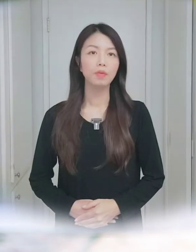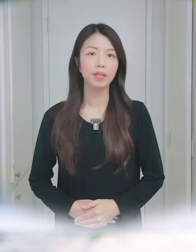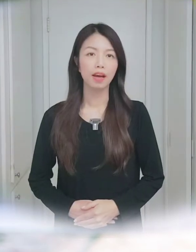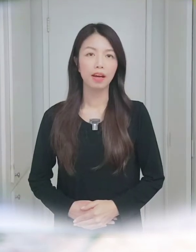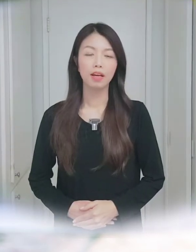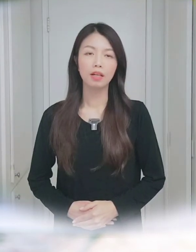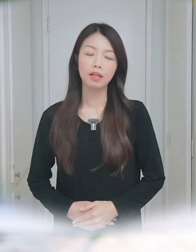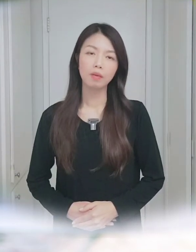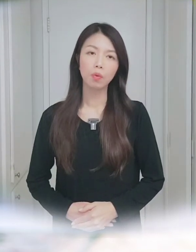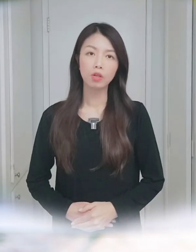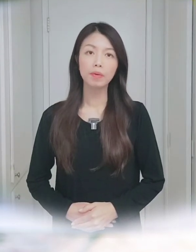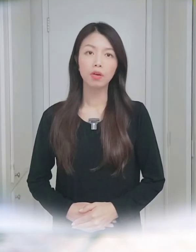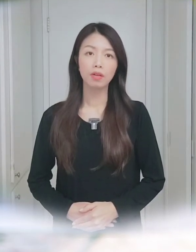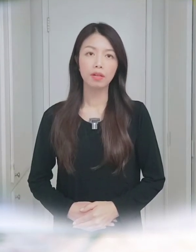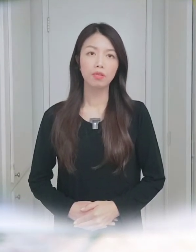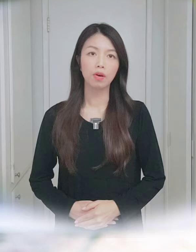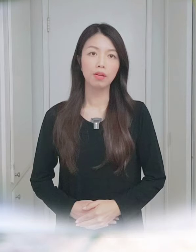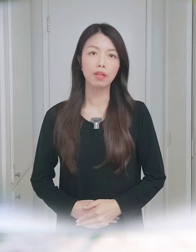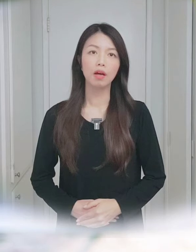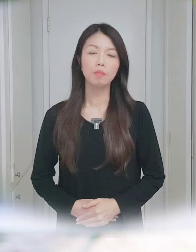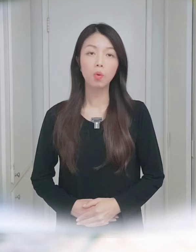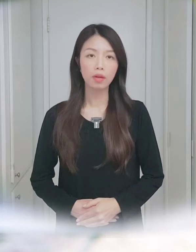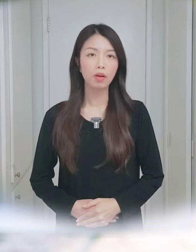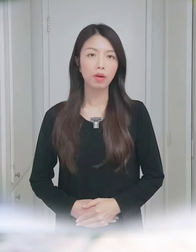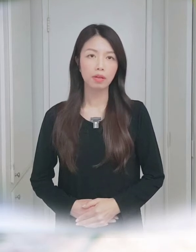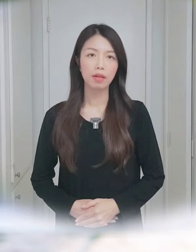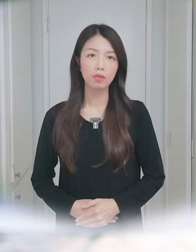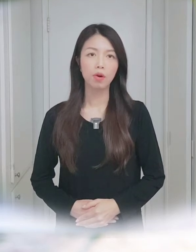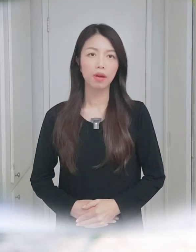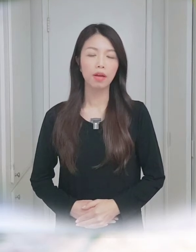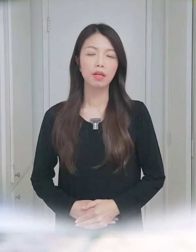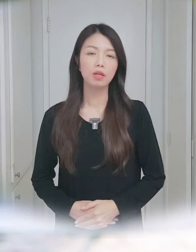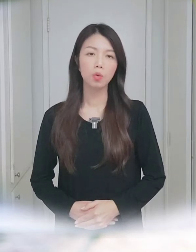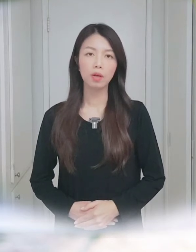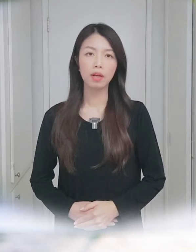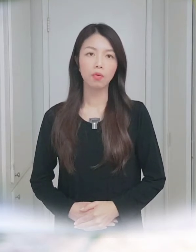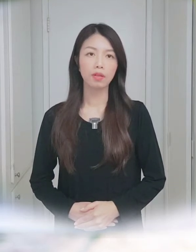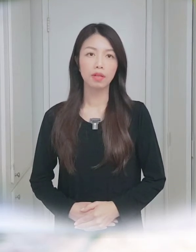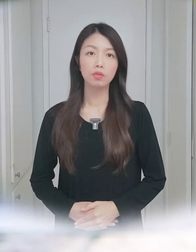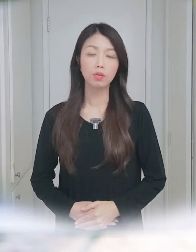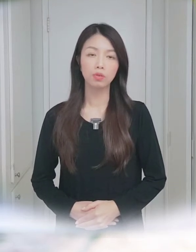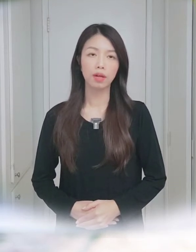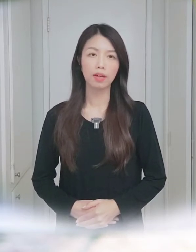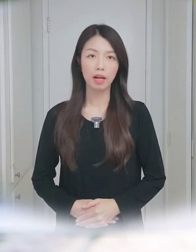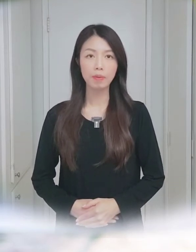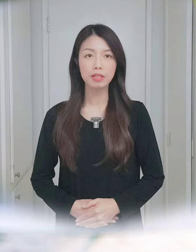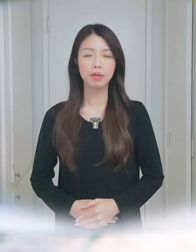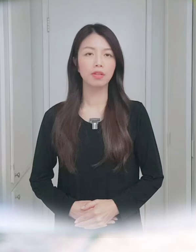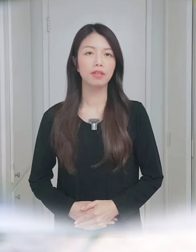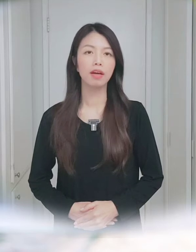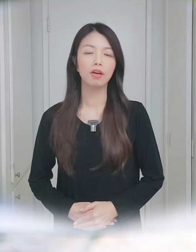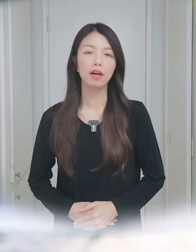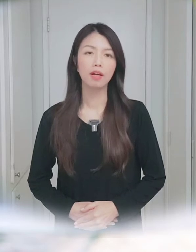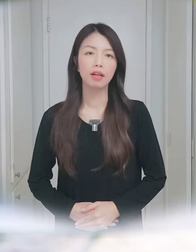복음만이 위로입니다. 일단 복음이라고 한 뜻의 수어는 복이라고 한 뜻의 수어에 소리라고 한 뜻의 수어 두 개를